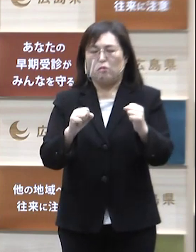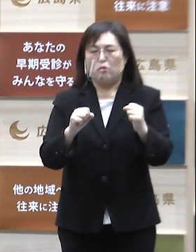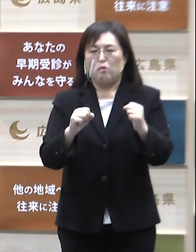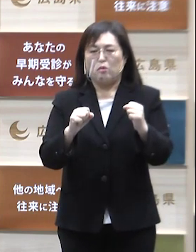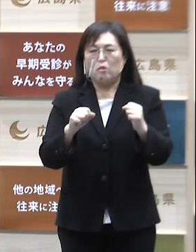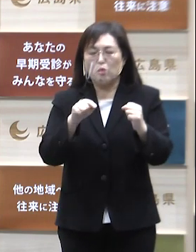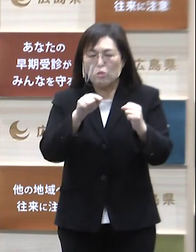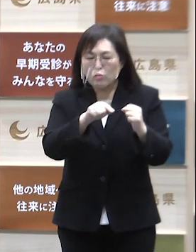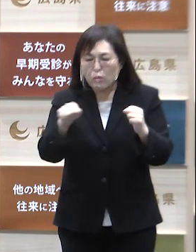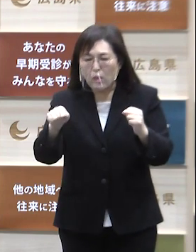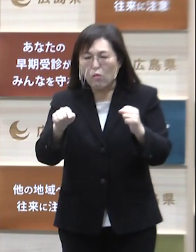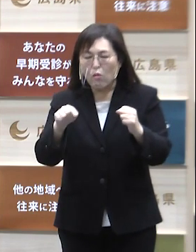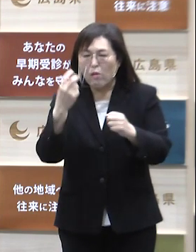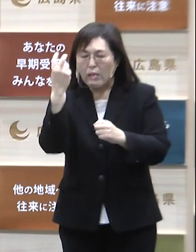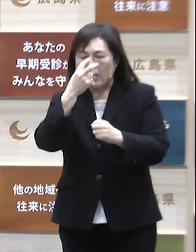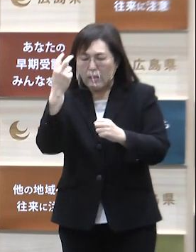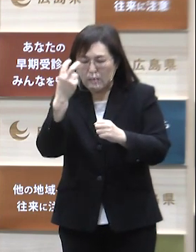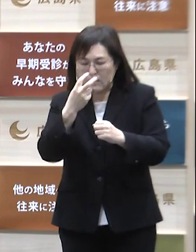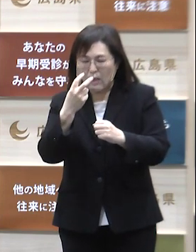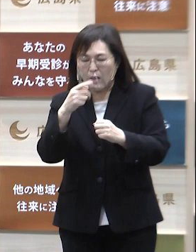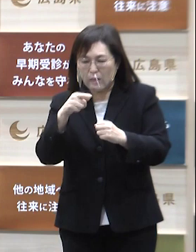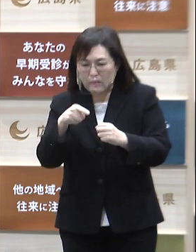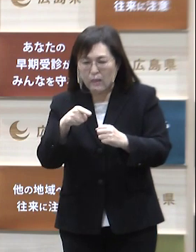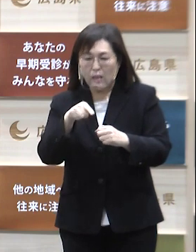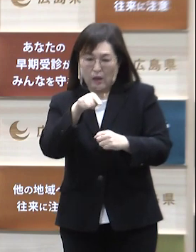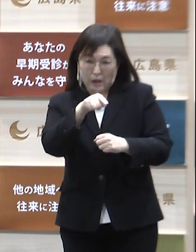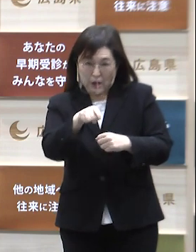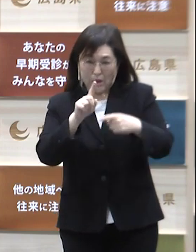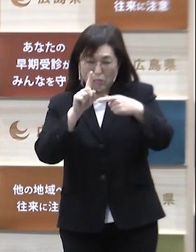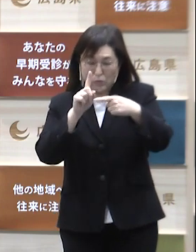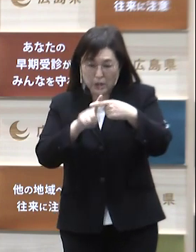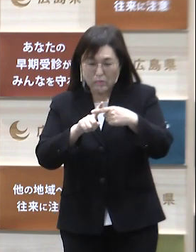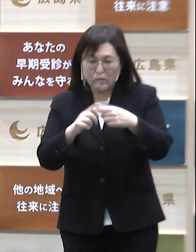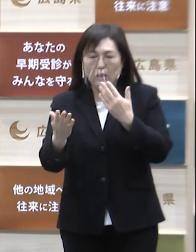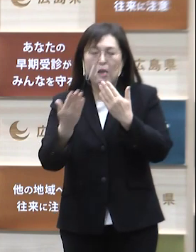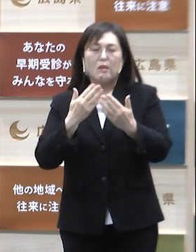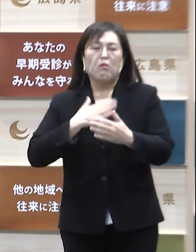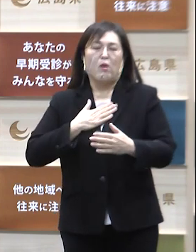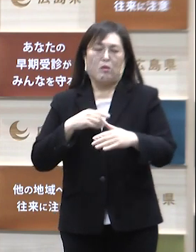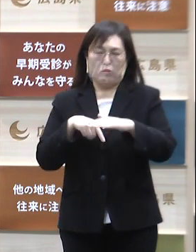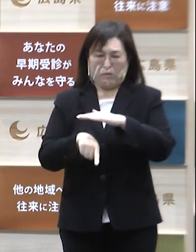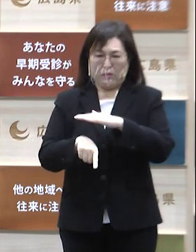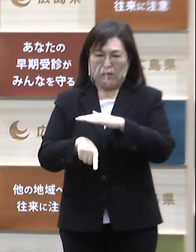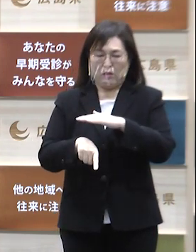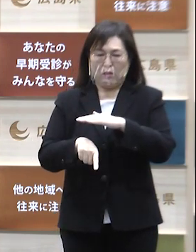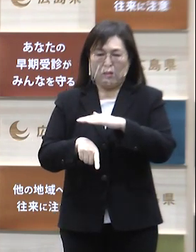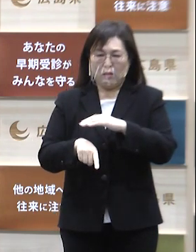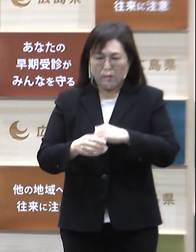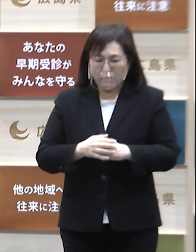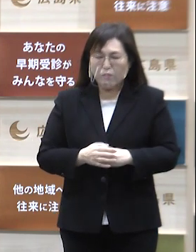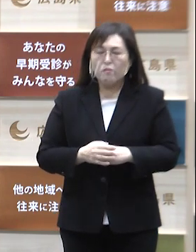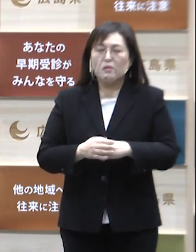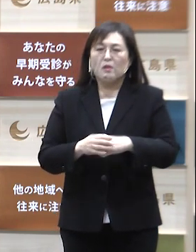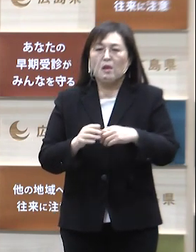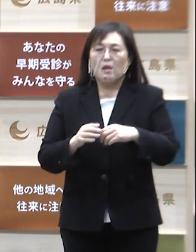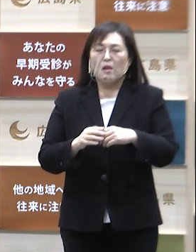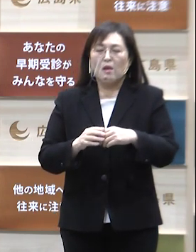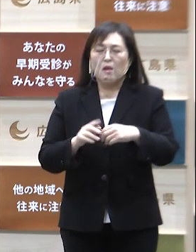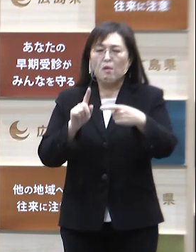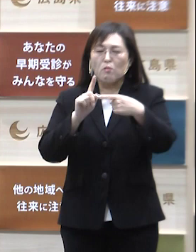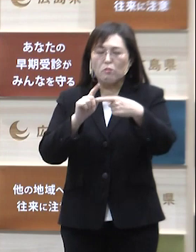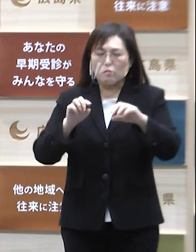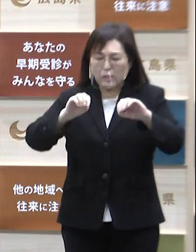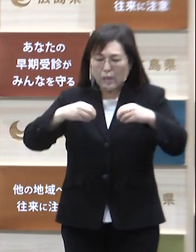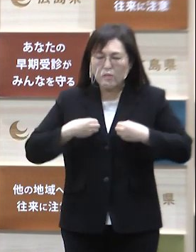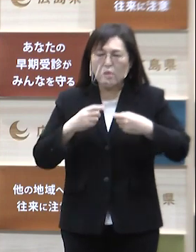ですね。で、特に僕の場合ですね、ほとんどが無症状の方だというふうに考えています。